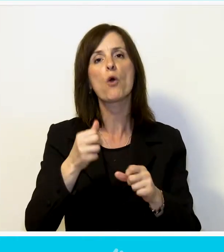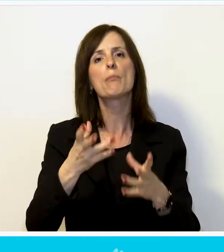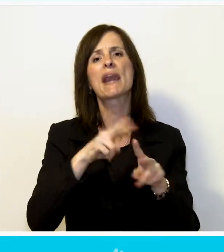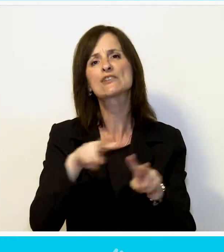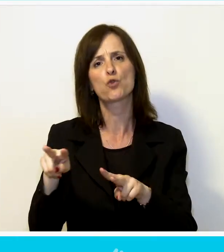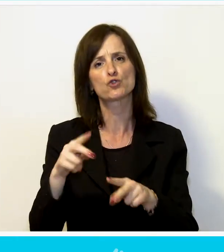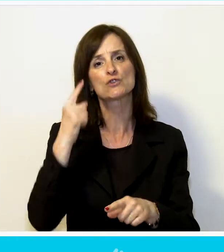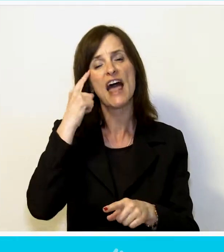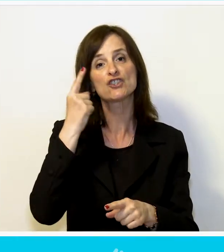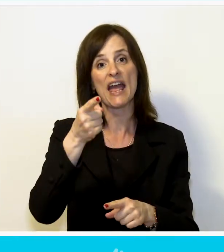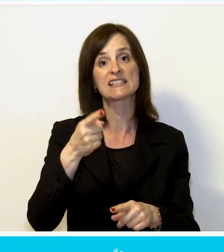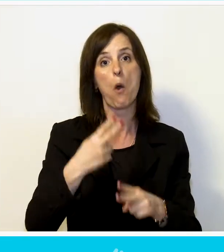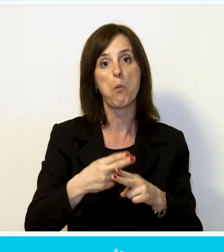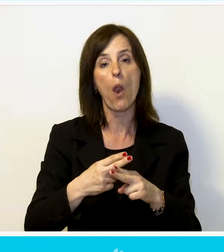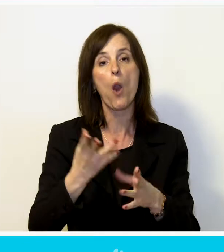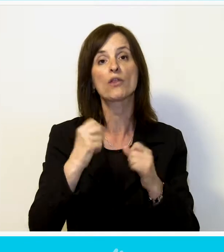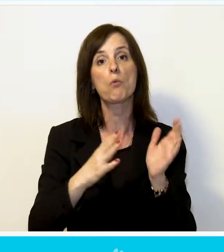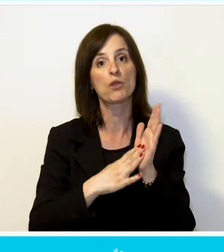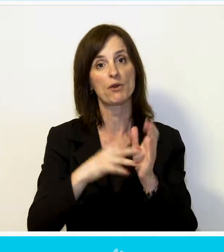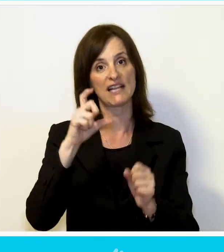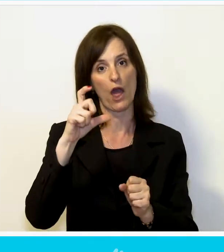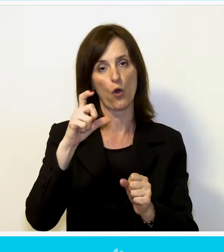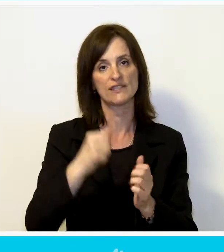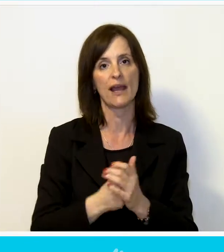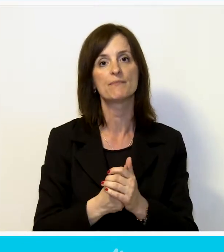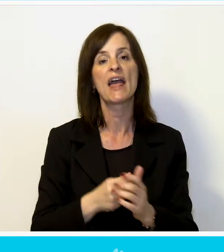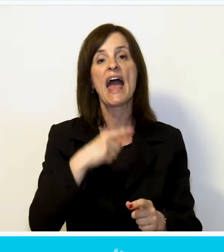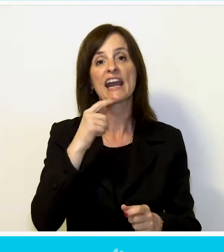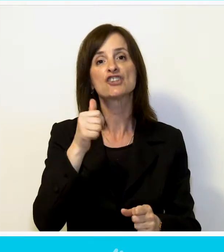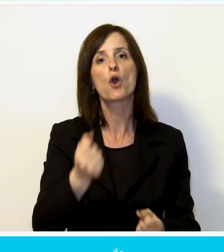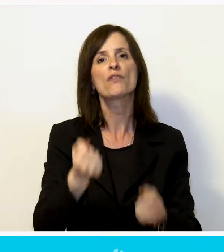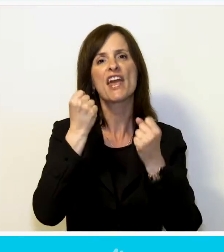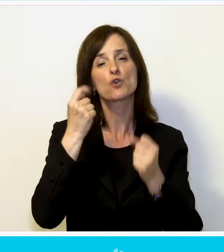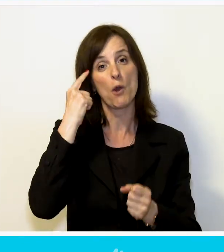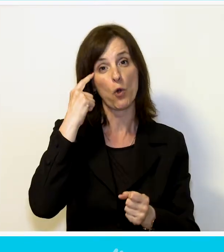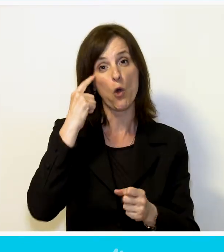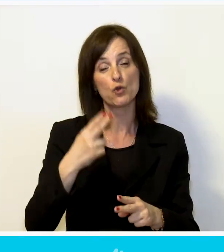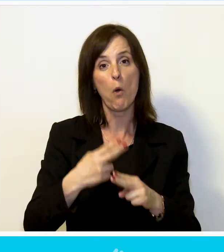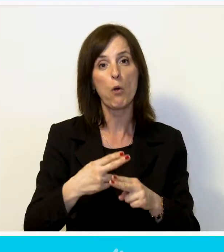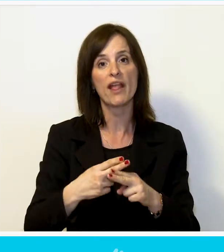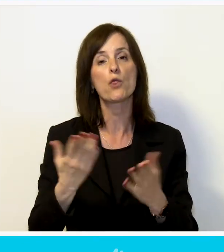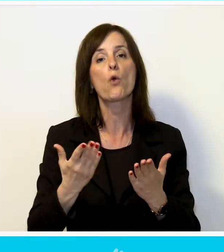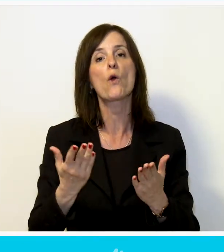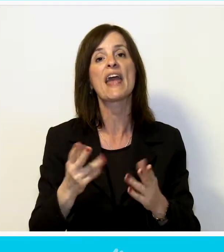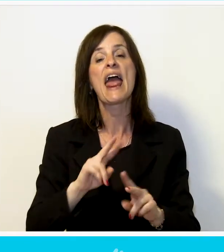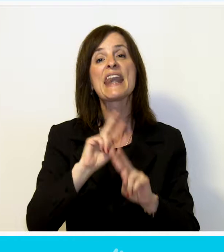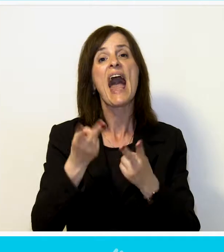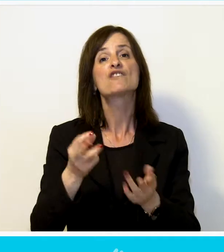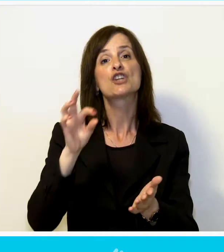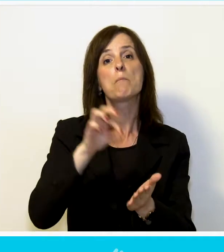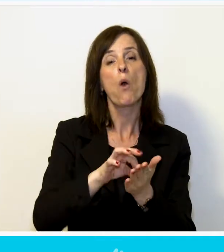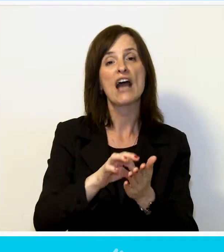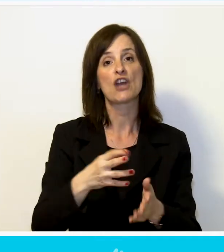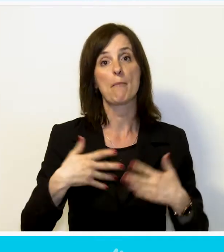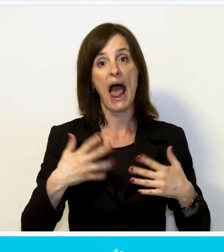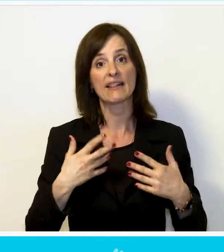su značaja za obolele od multiple skleroze. Reč je o teškom neurološkom oboljenju koje najčešće pogađa mlade